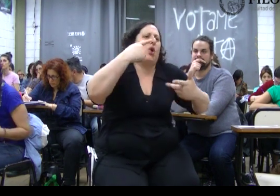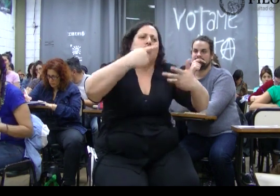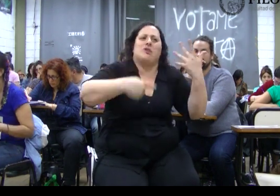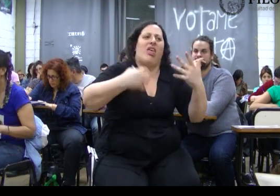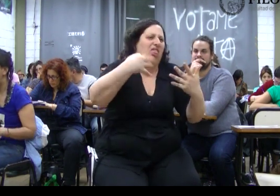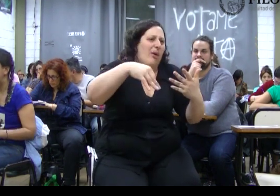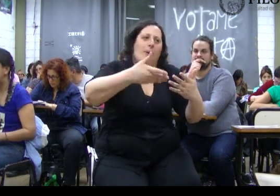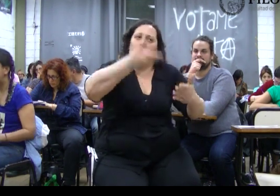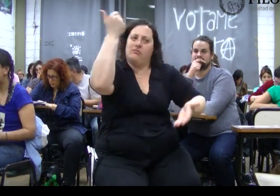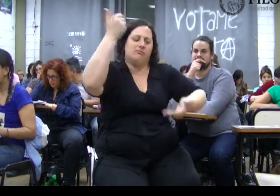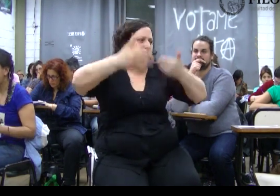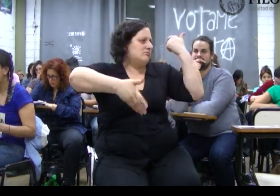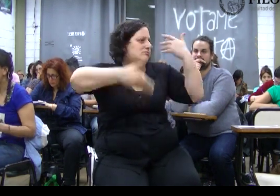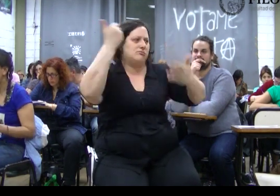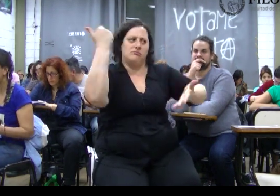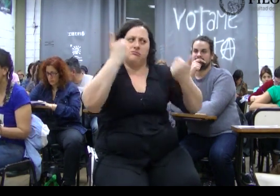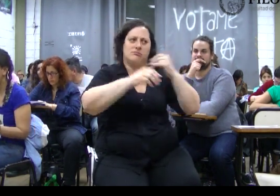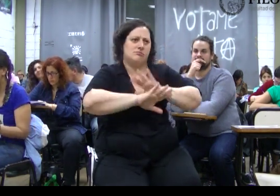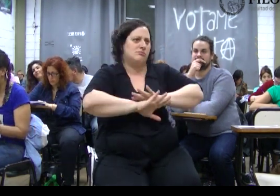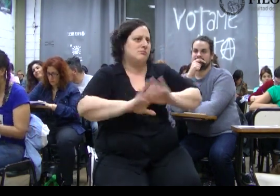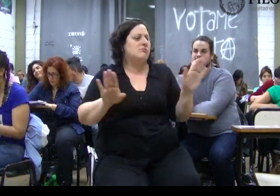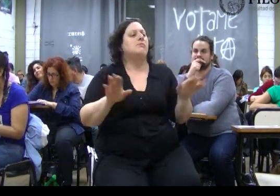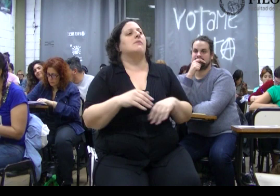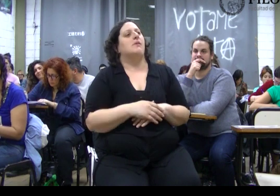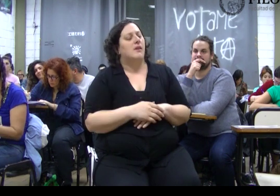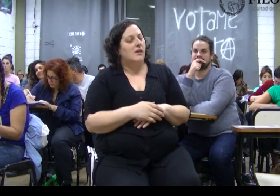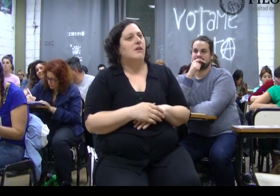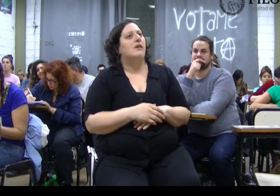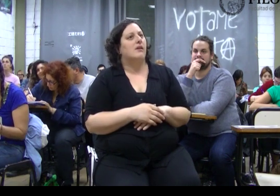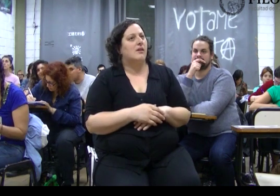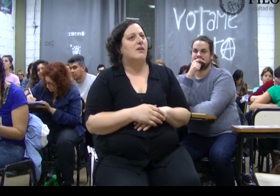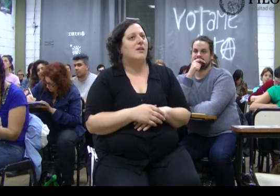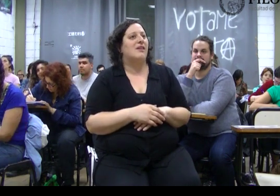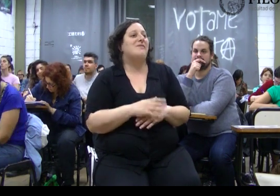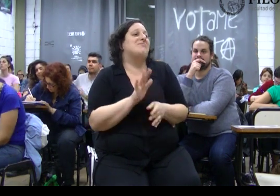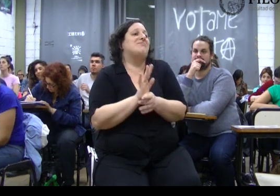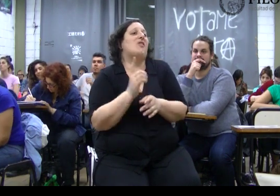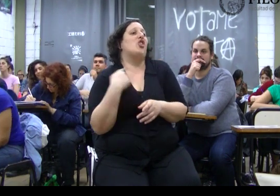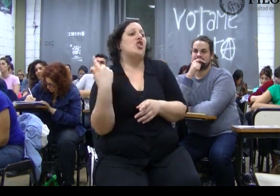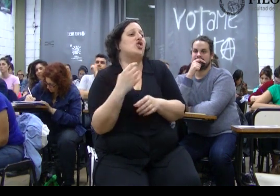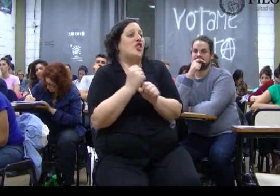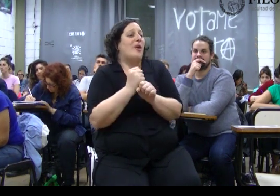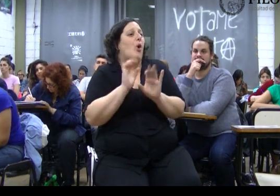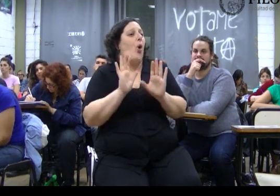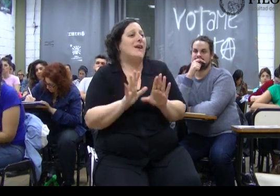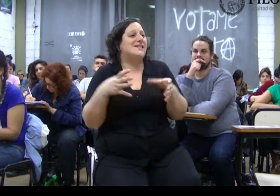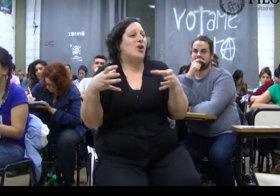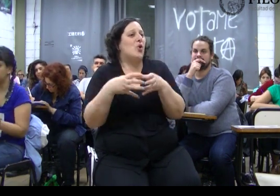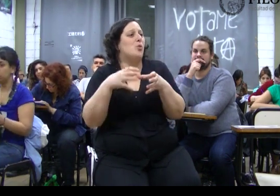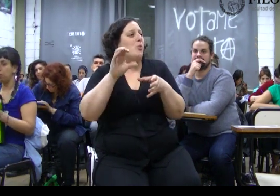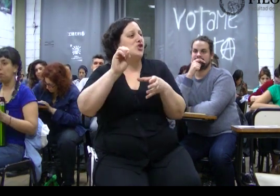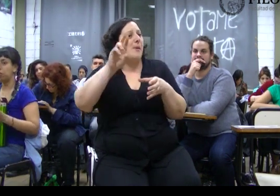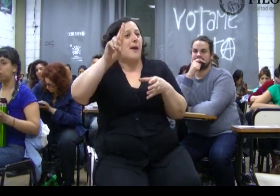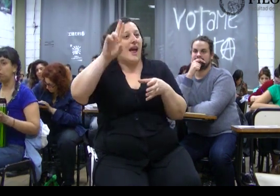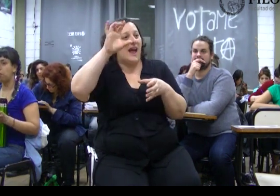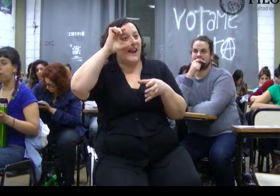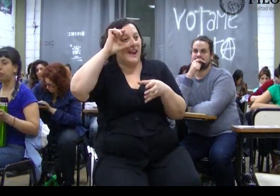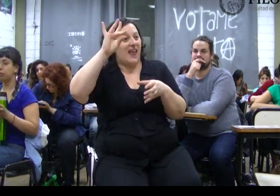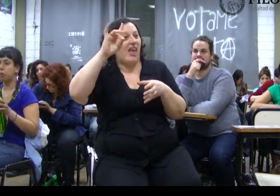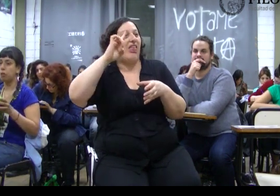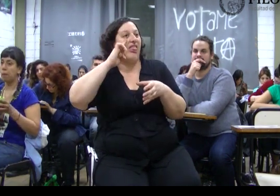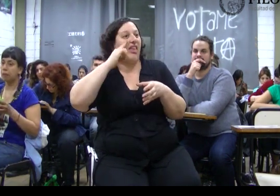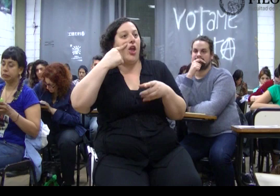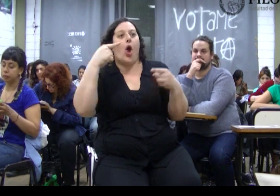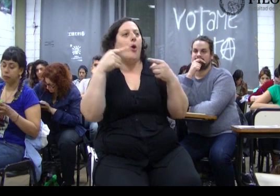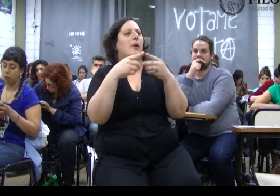también esta cuestión que hacemos como desde red, visibilizarnos con nuestras posturas.